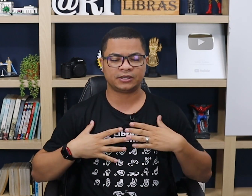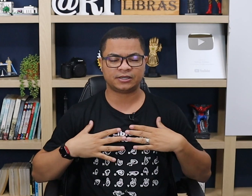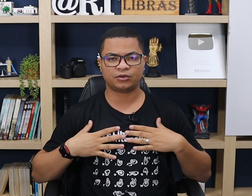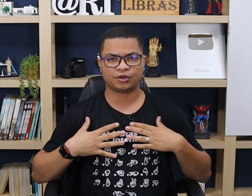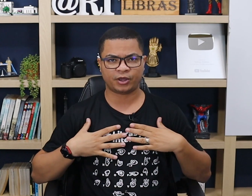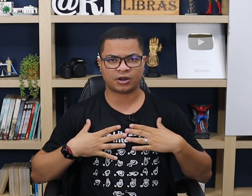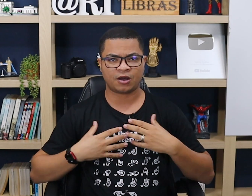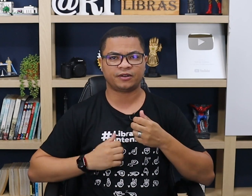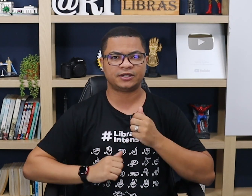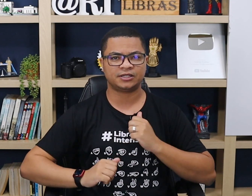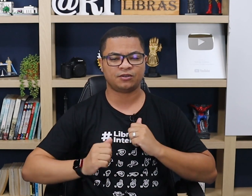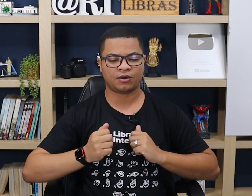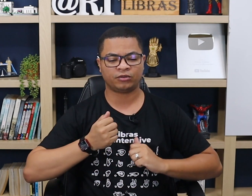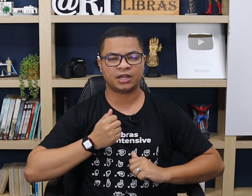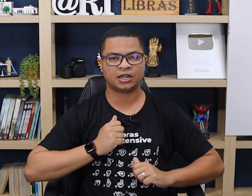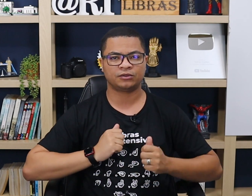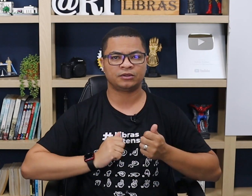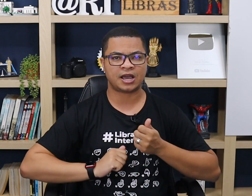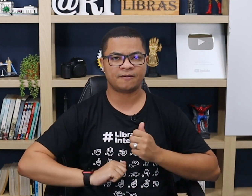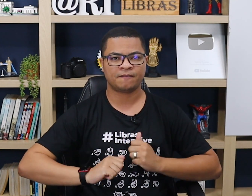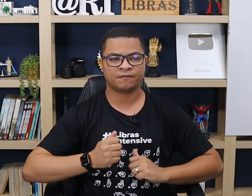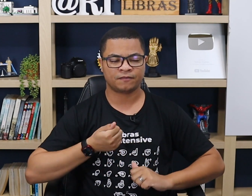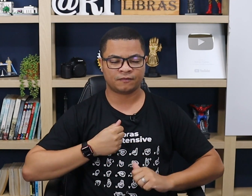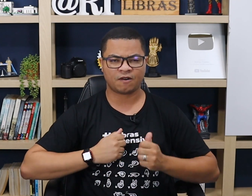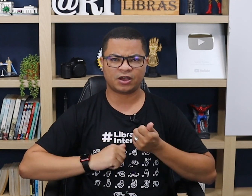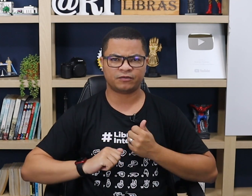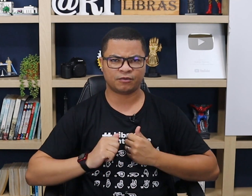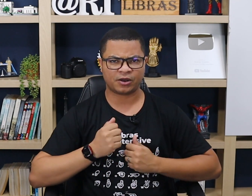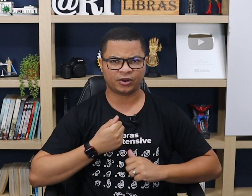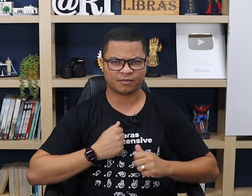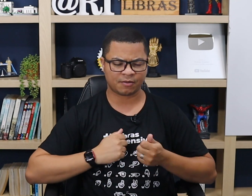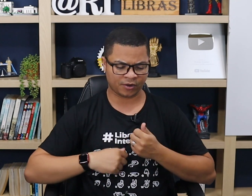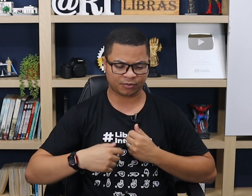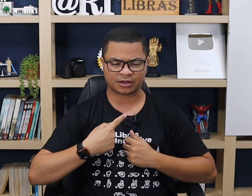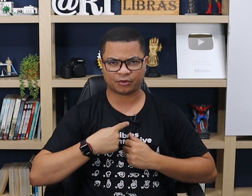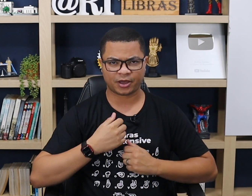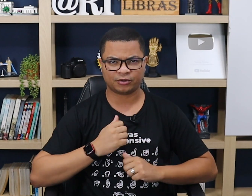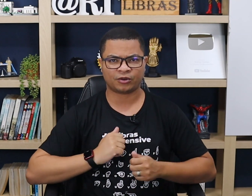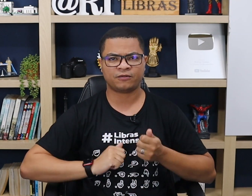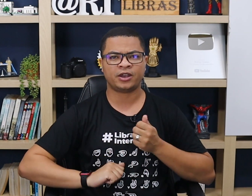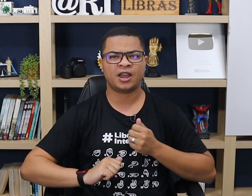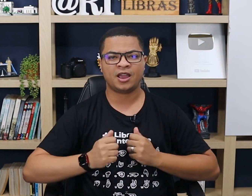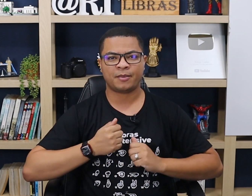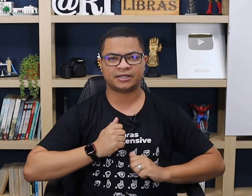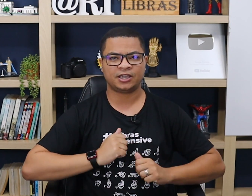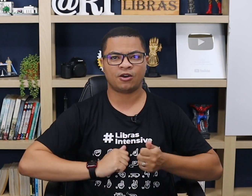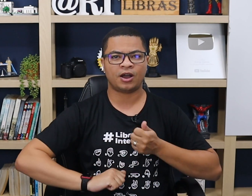em cima do seu peitoral você vai fazer assim ó alternando tá vou abrir o barulhinho na minha mão aí porque tá muito perto do microfone mas é aqui ó